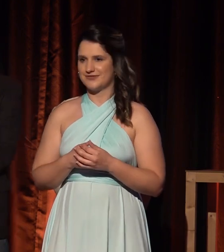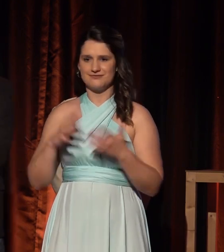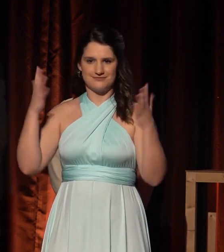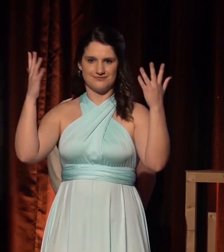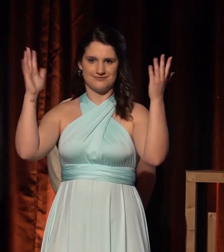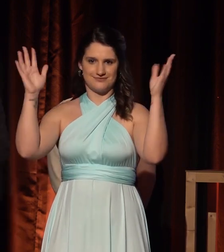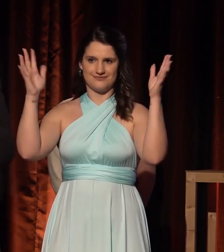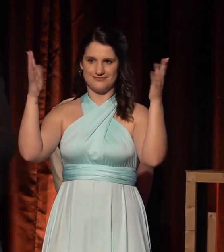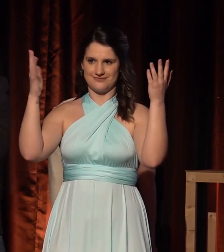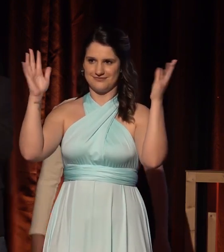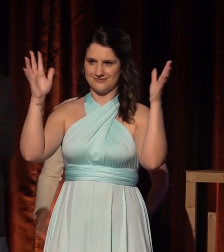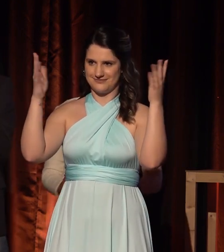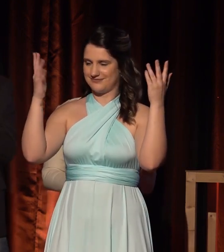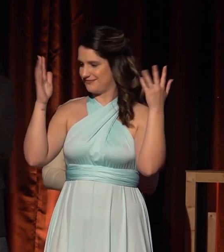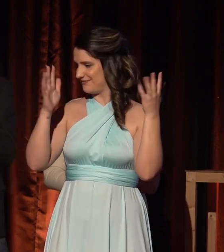molts anys que passe,